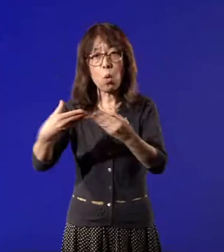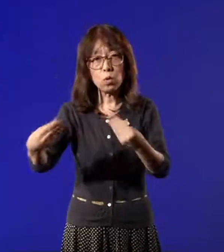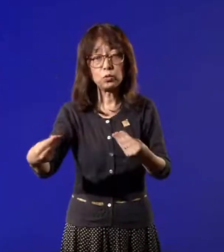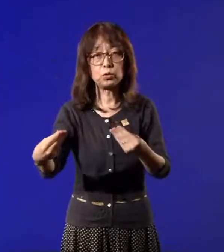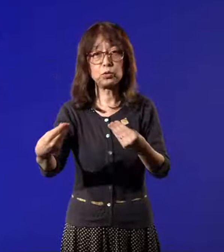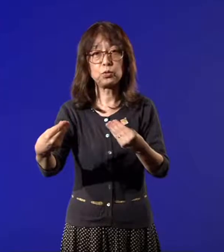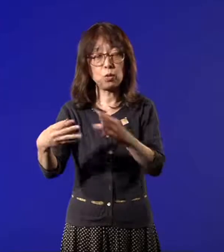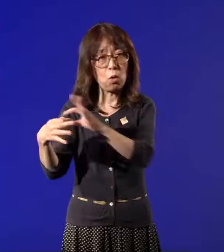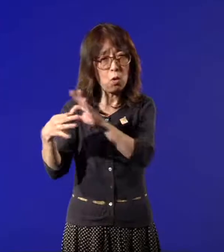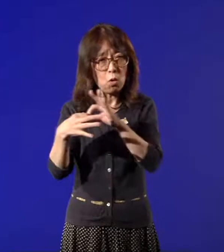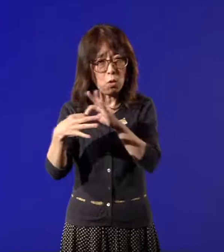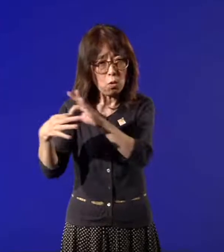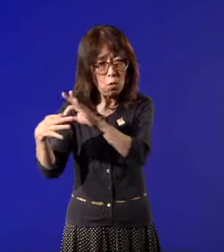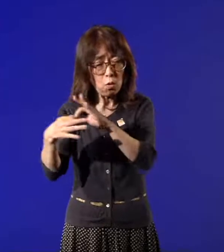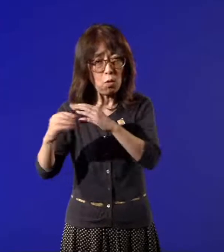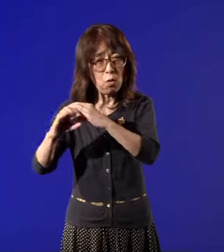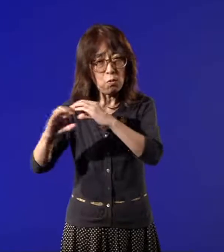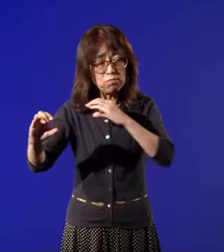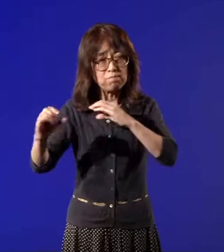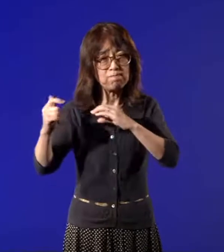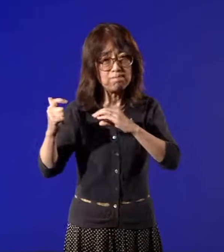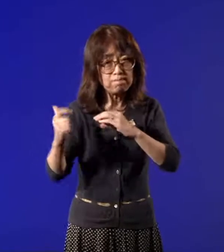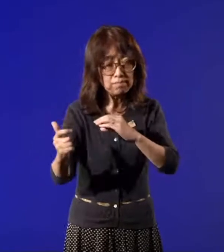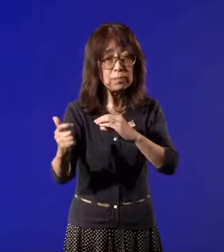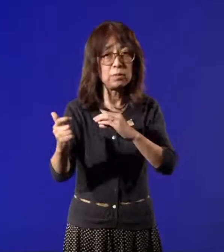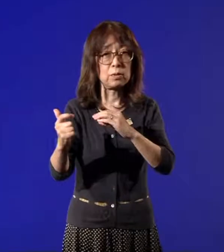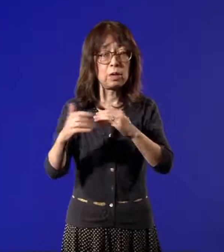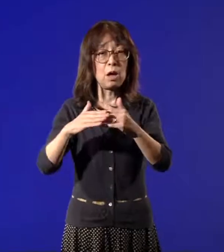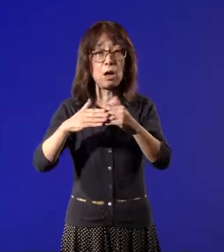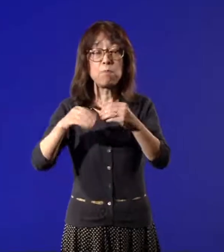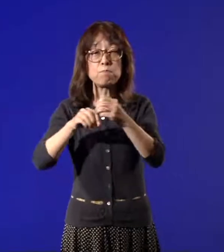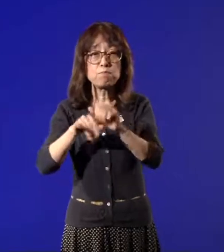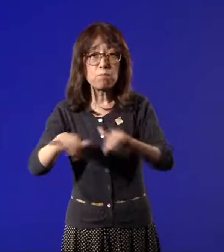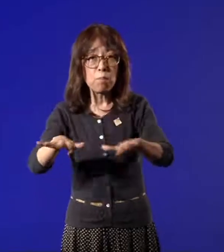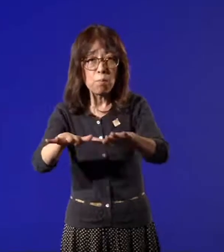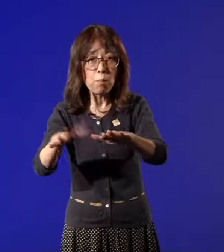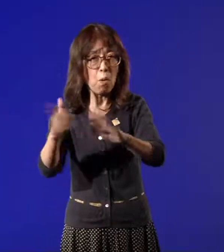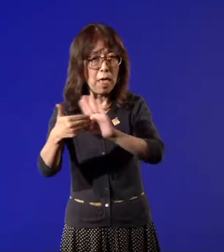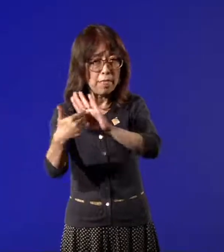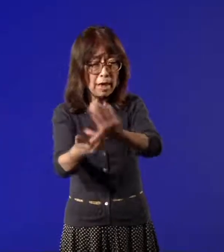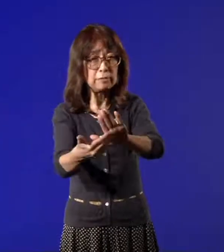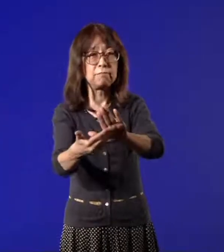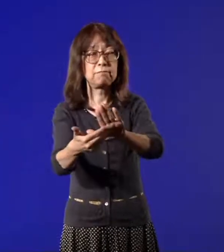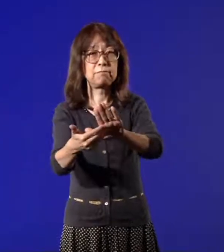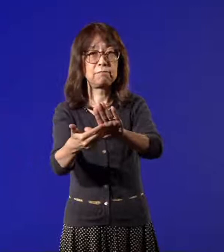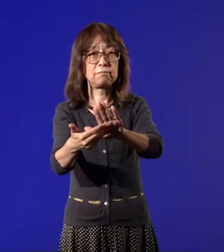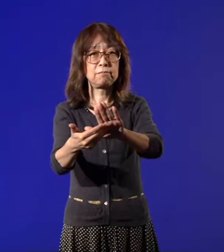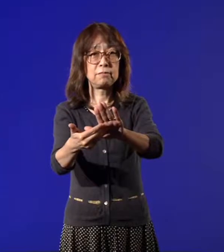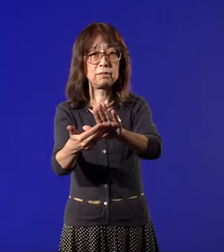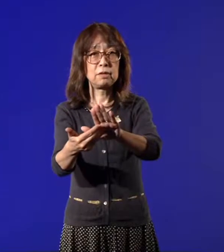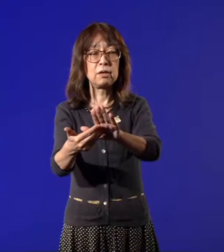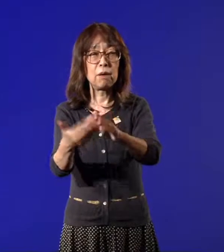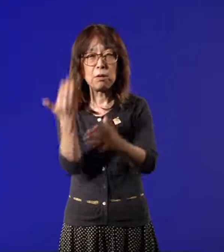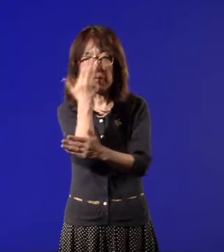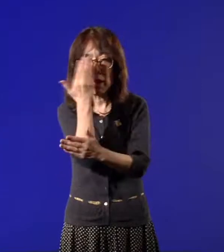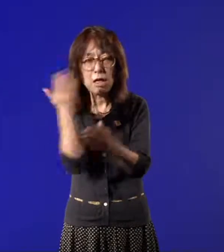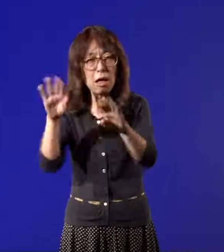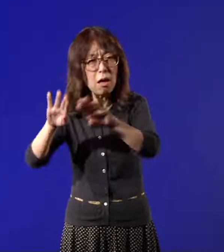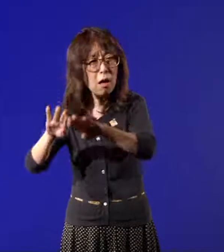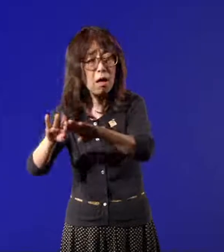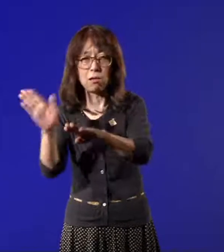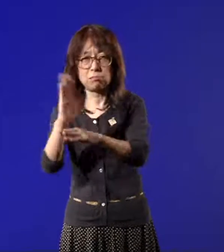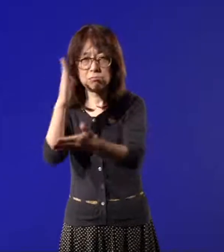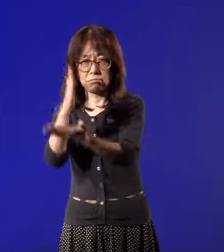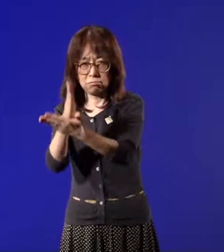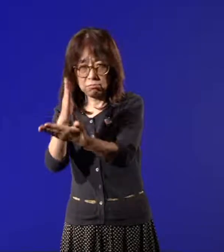ながら連携をしてそこから漏れない情報が漏れないようにして漏れないというか谷間にならないようにですねしてい